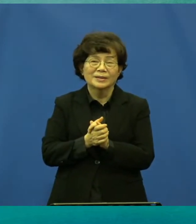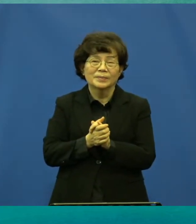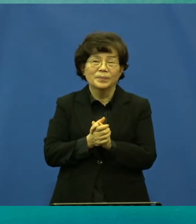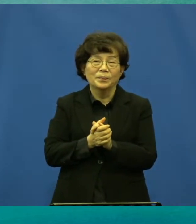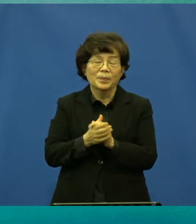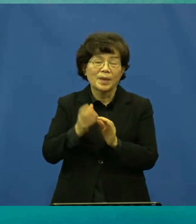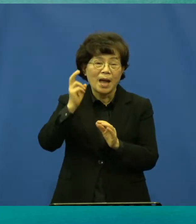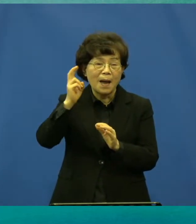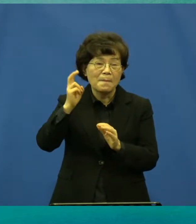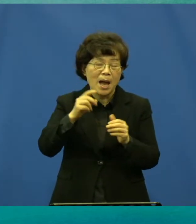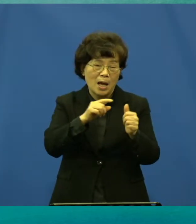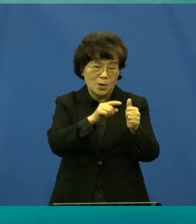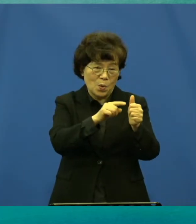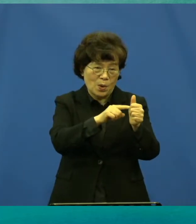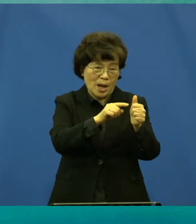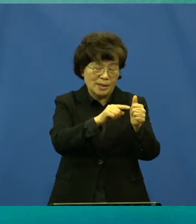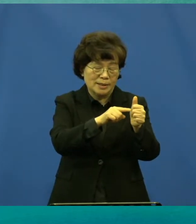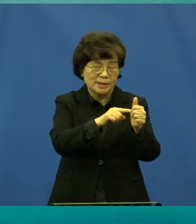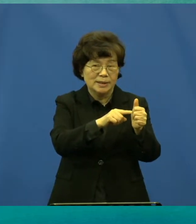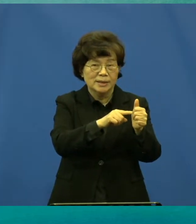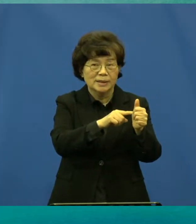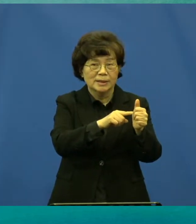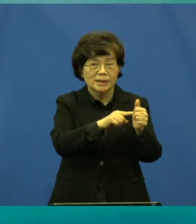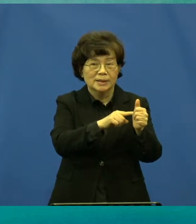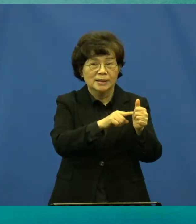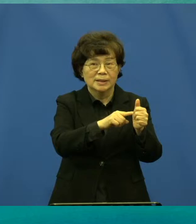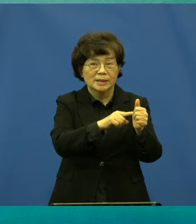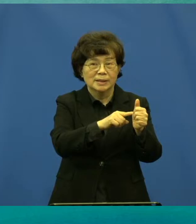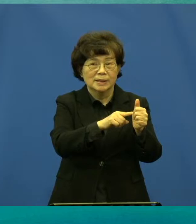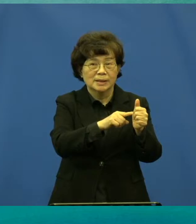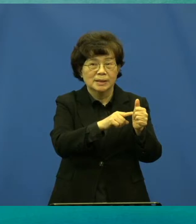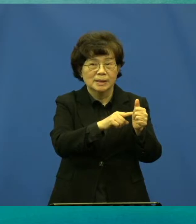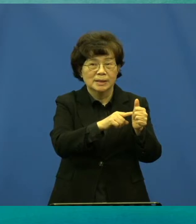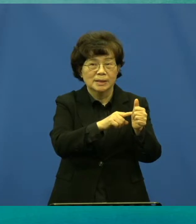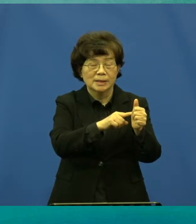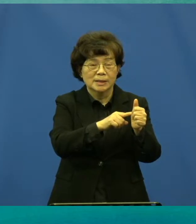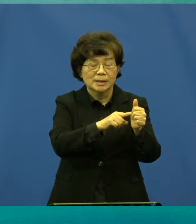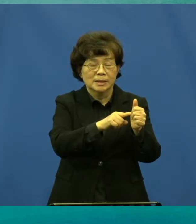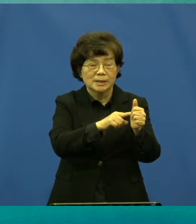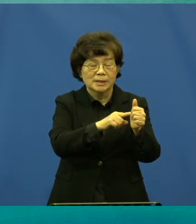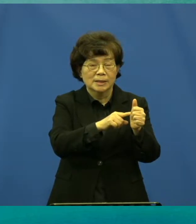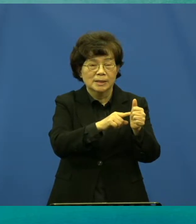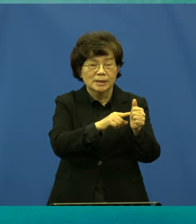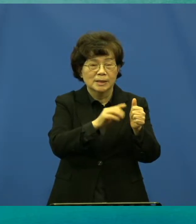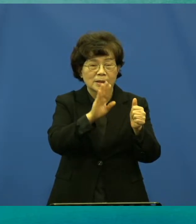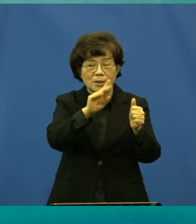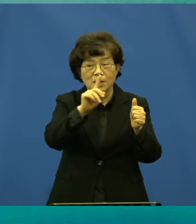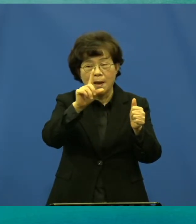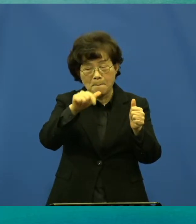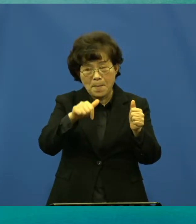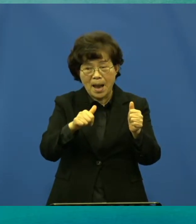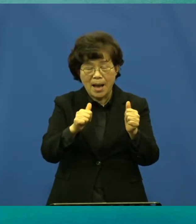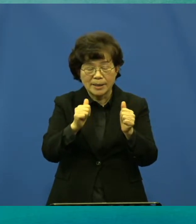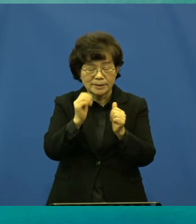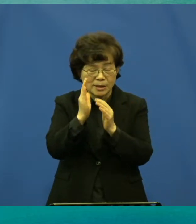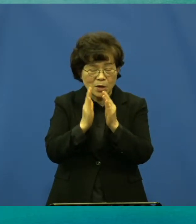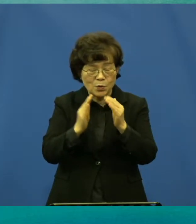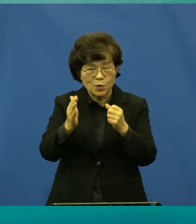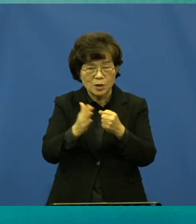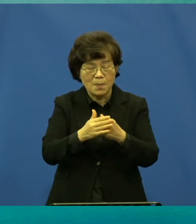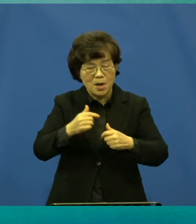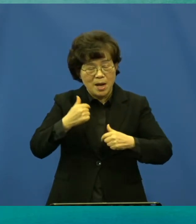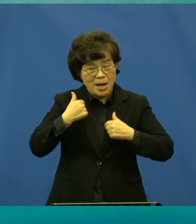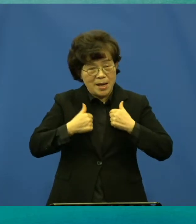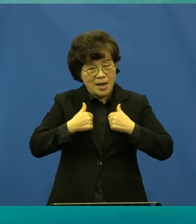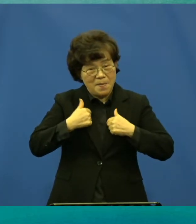아마 요나는 그가 이 작은 기쁨, 이 소확행이라고 그러죠, 그죠? 그걸